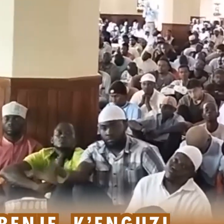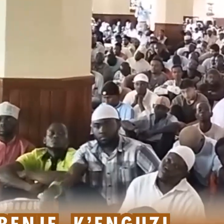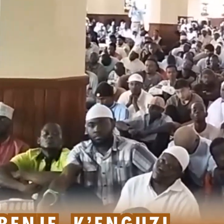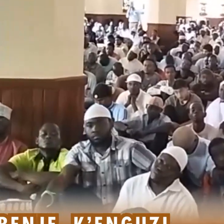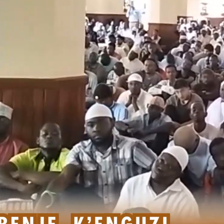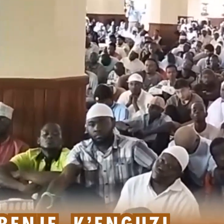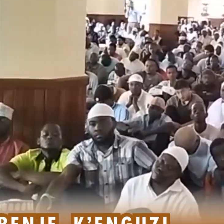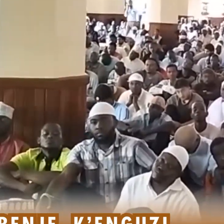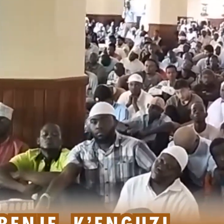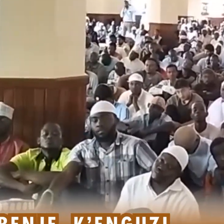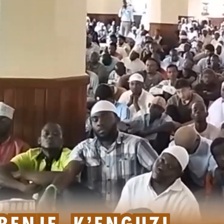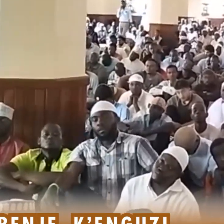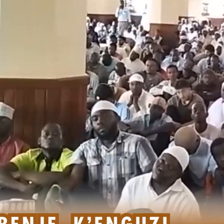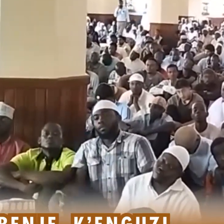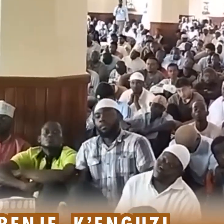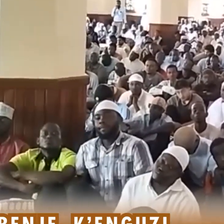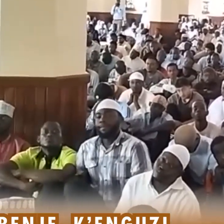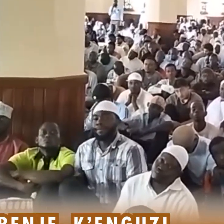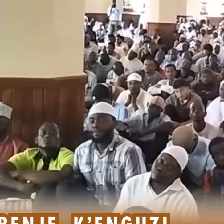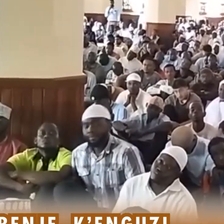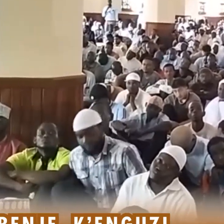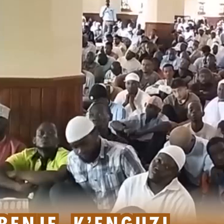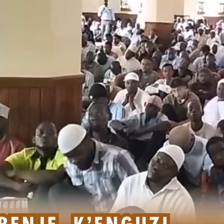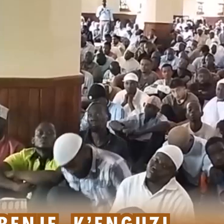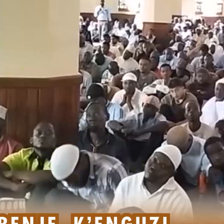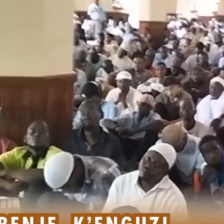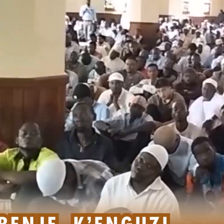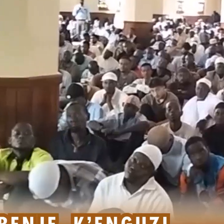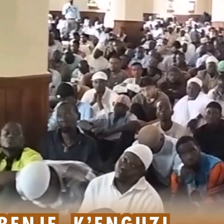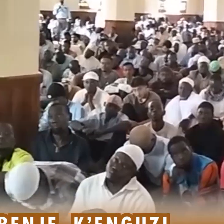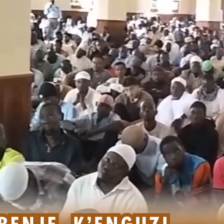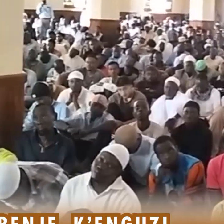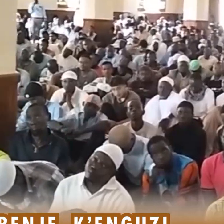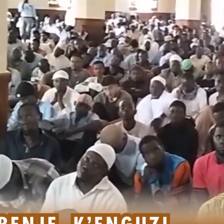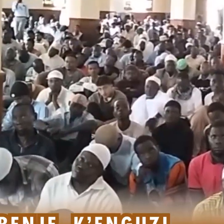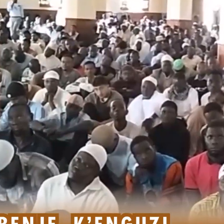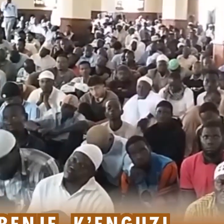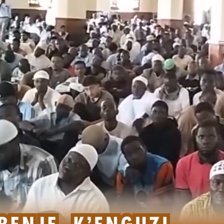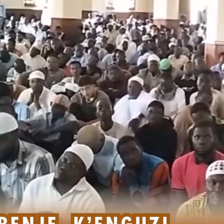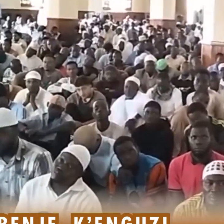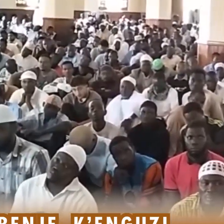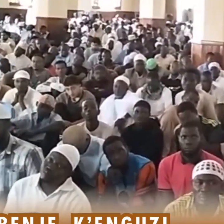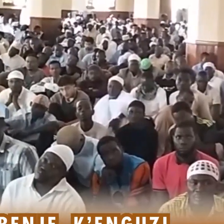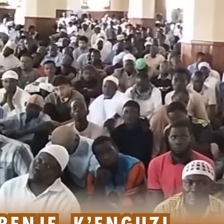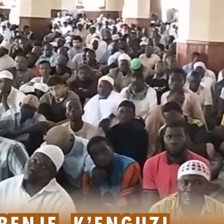Ekyusa obwesigwa n'ereetawo zulumu buli az'amaanyi.